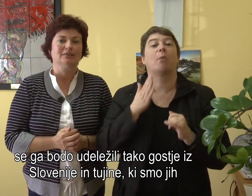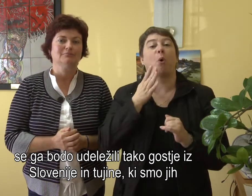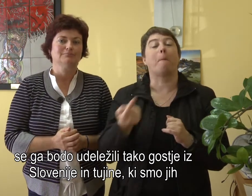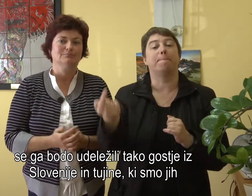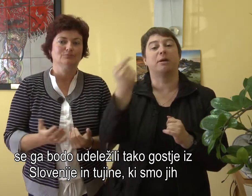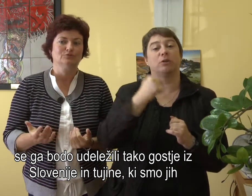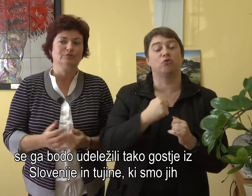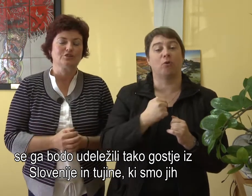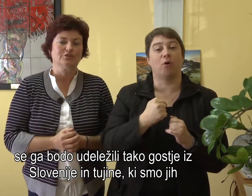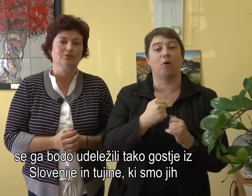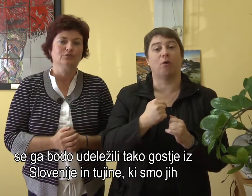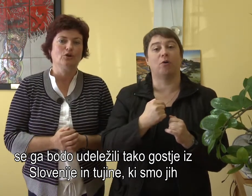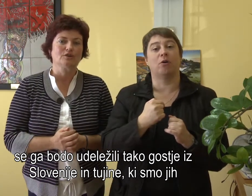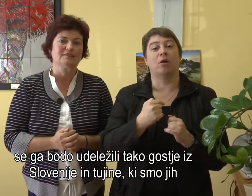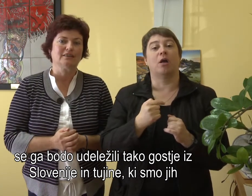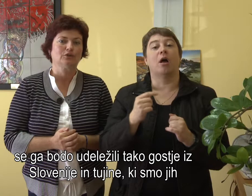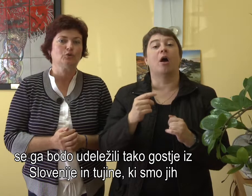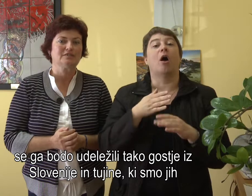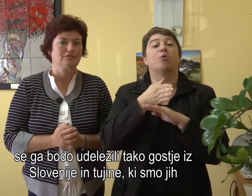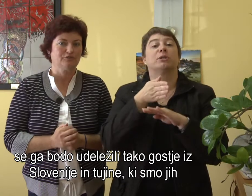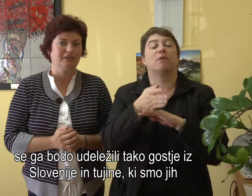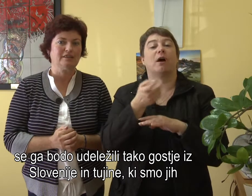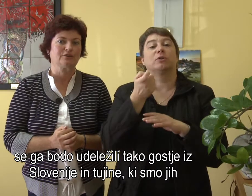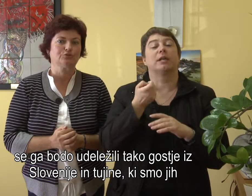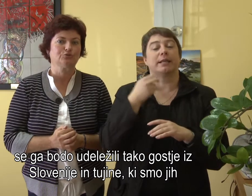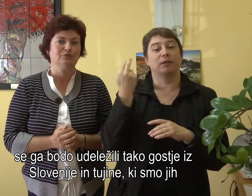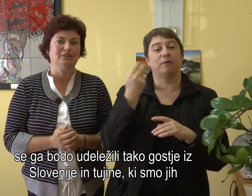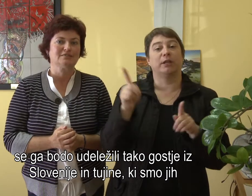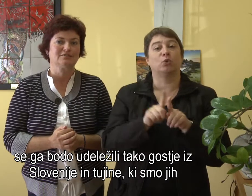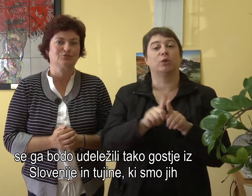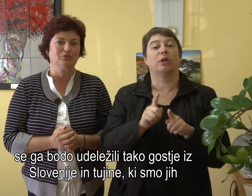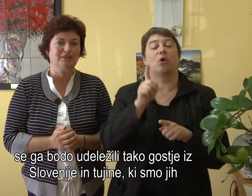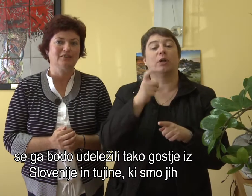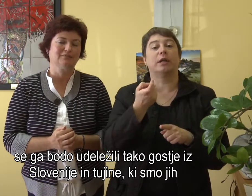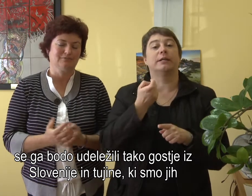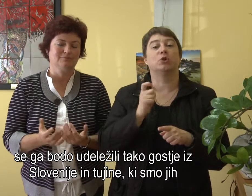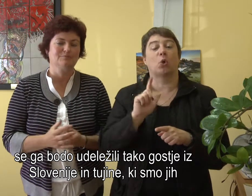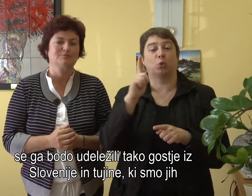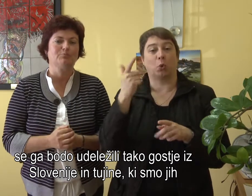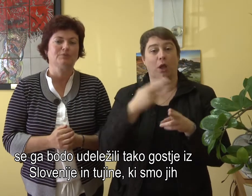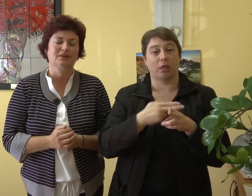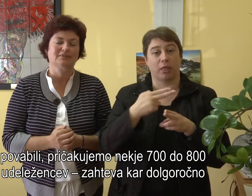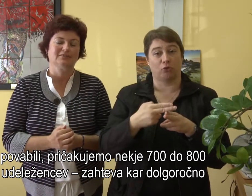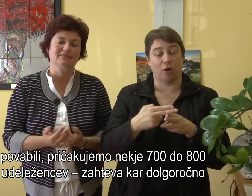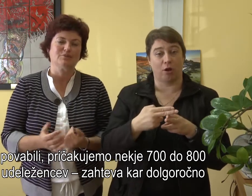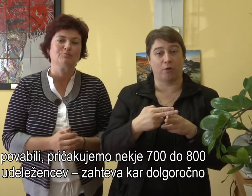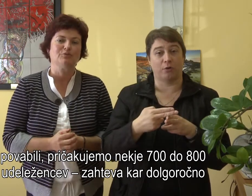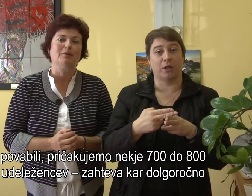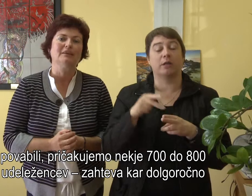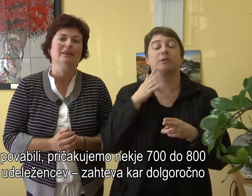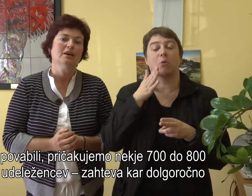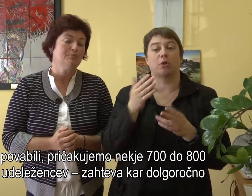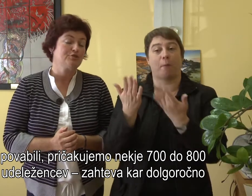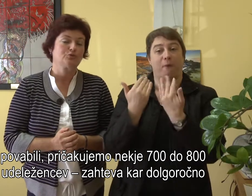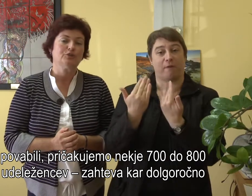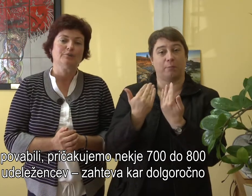udeležili naši gostje tako iz Slovenije kot tudi iz tujine, ki smo jih